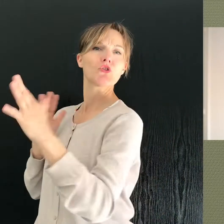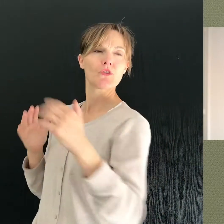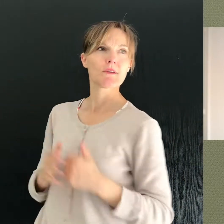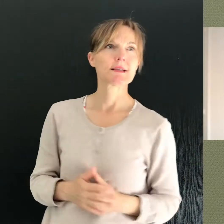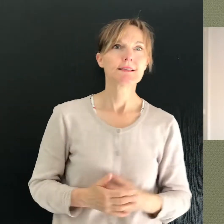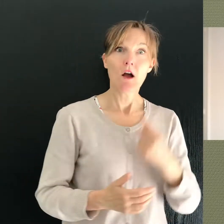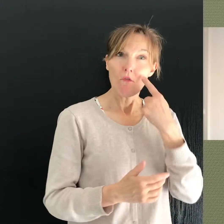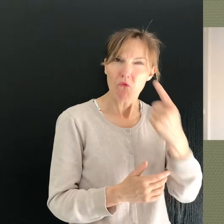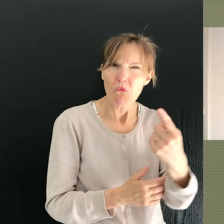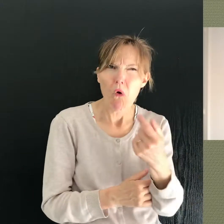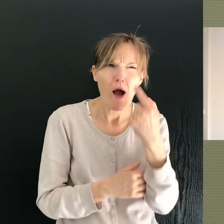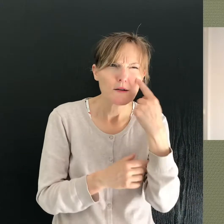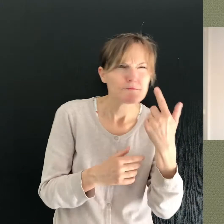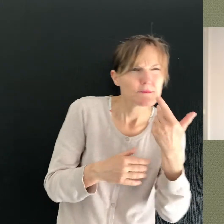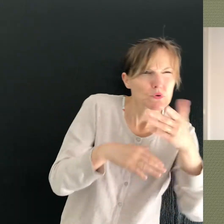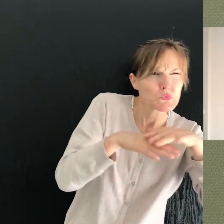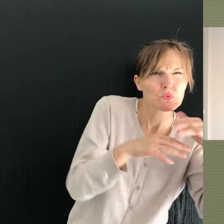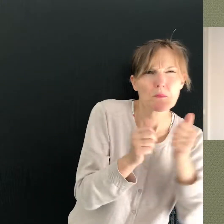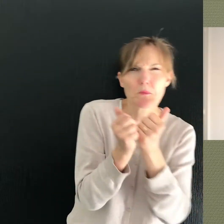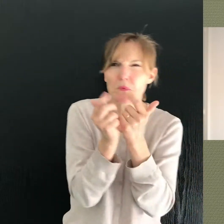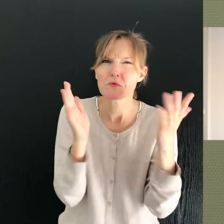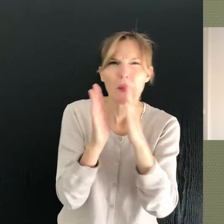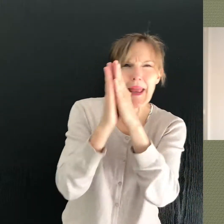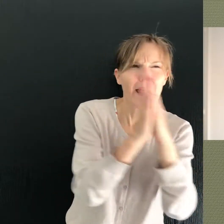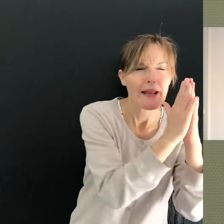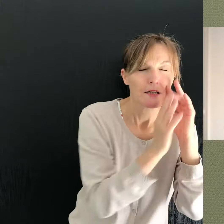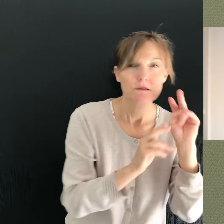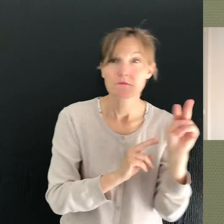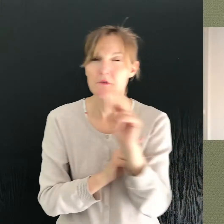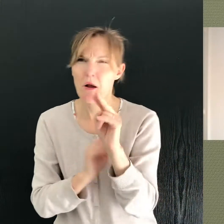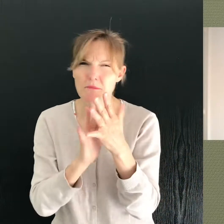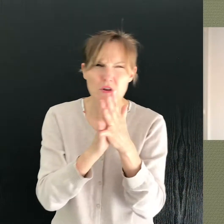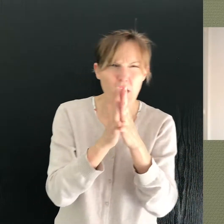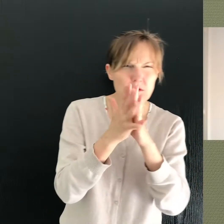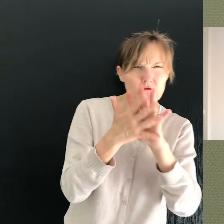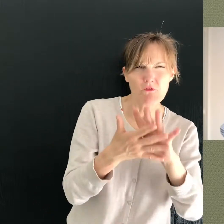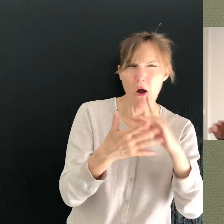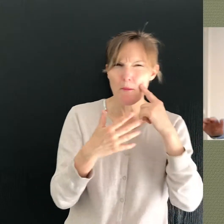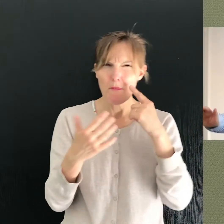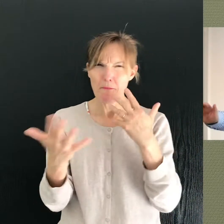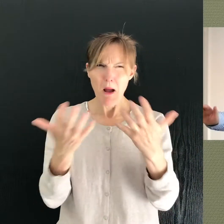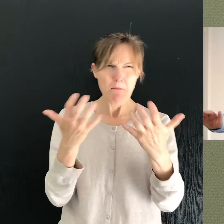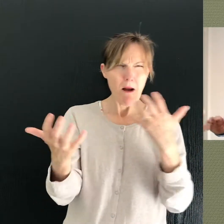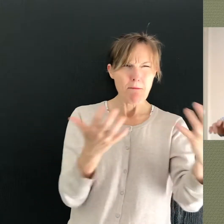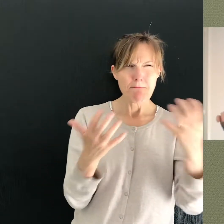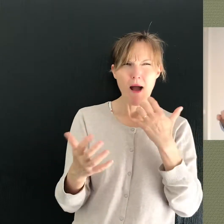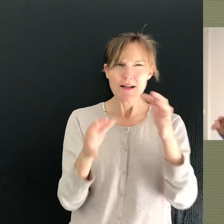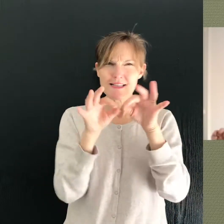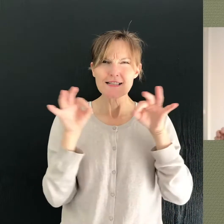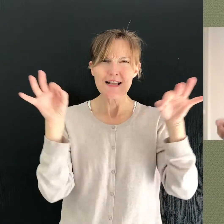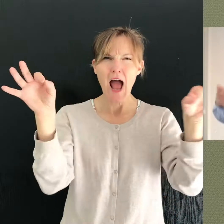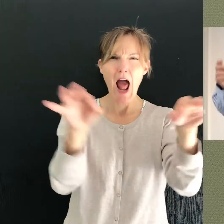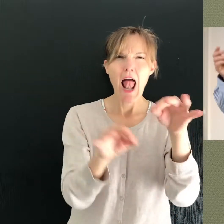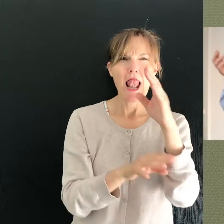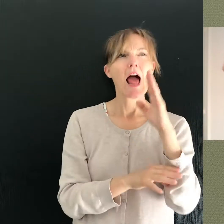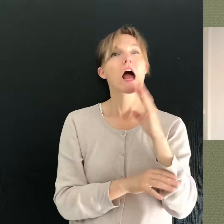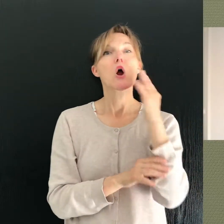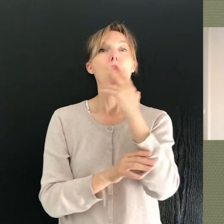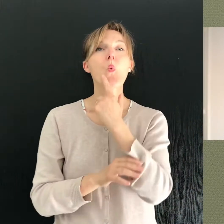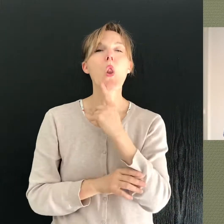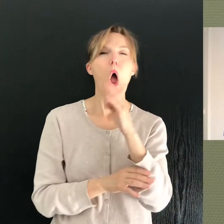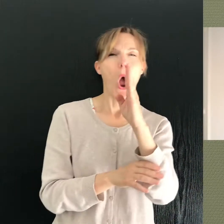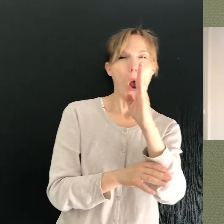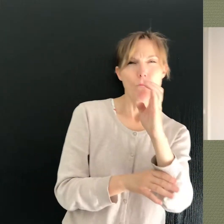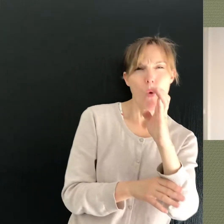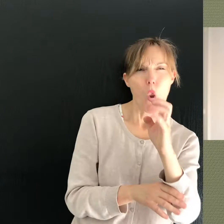la transformation actuelle du look de nos églises. Les salles de réunion prennent une couleur bleu-violet, avec des néons